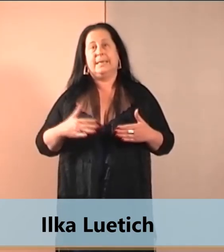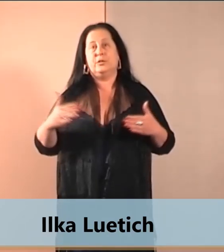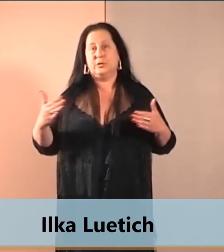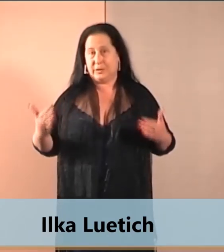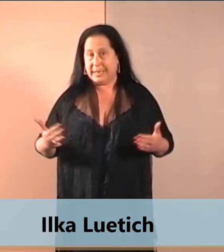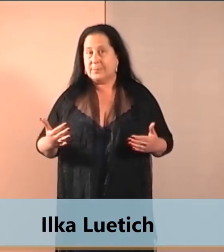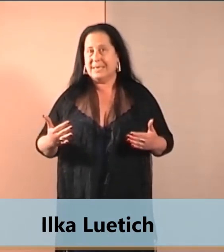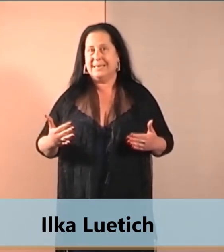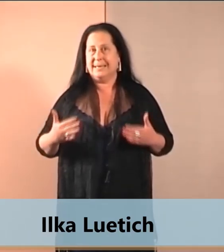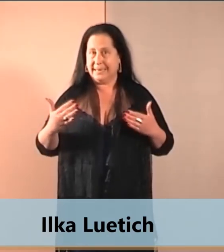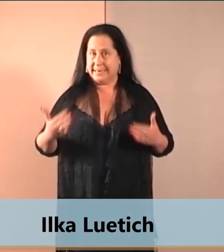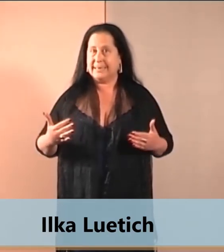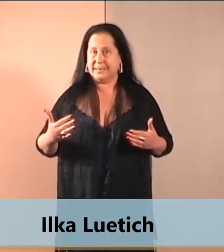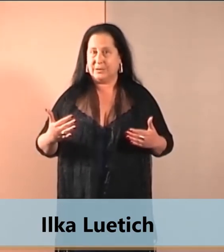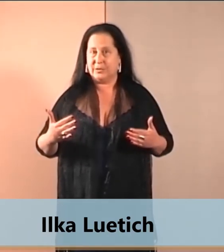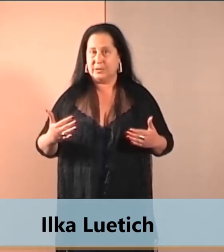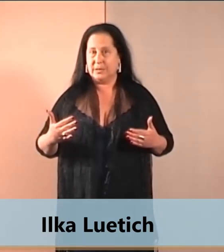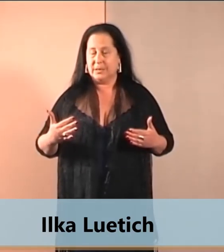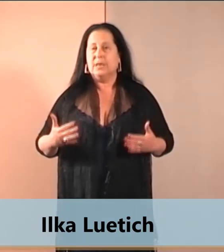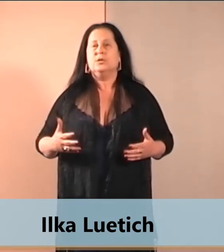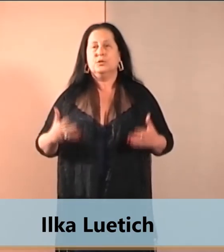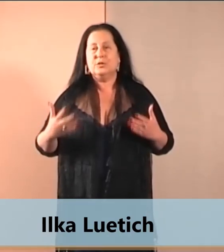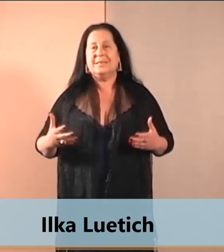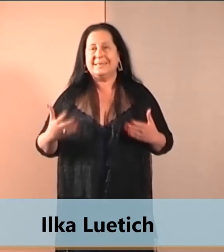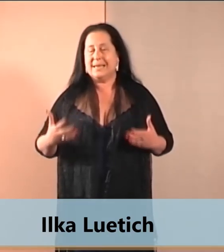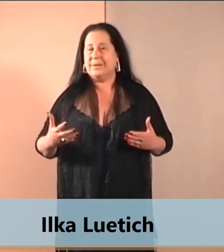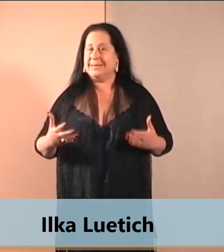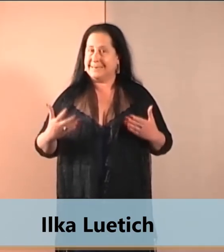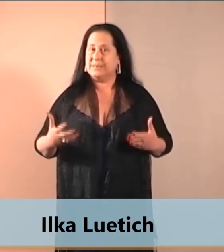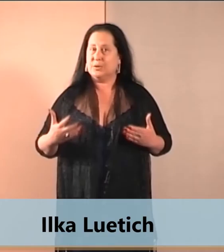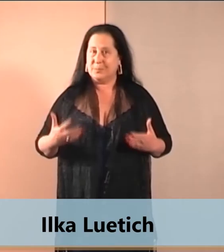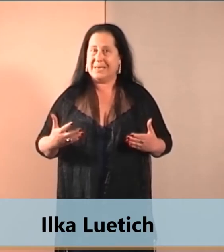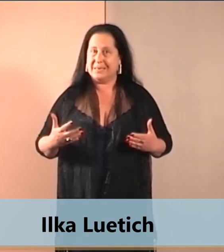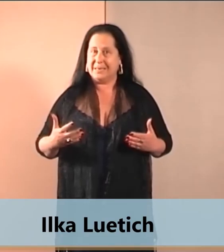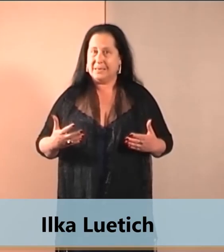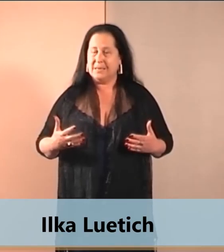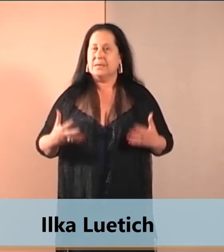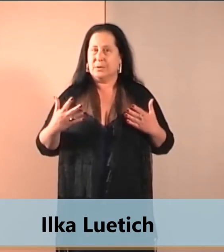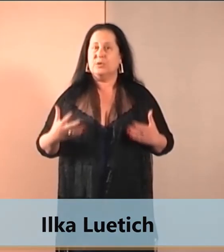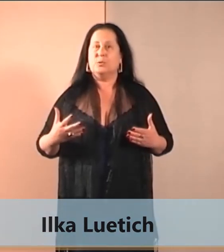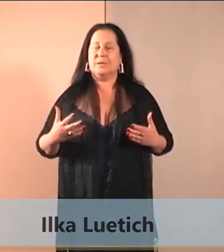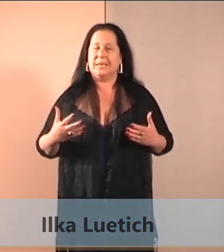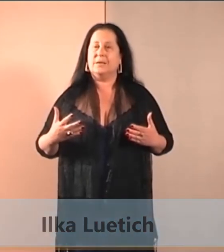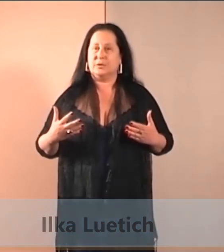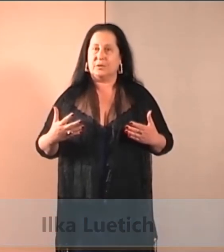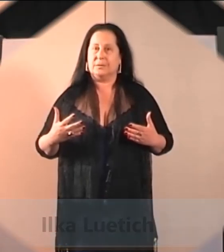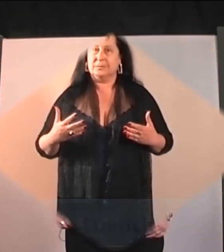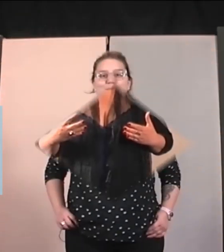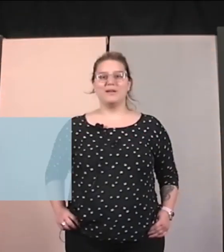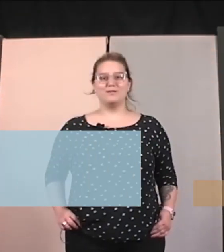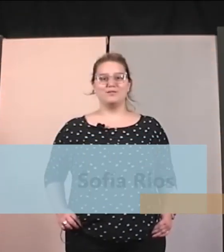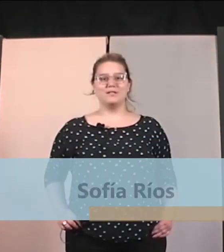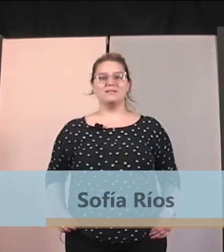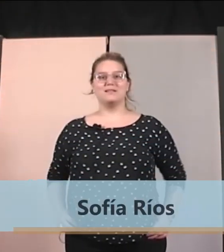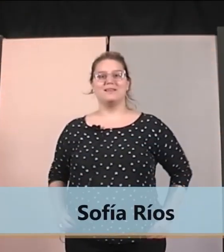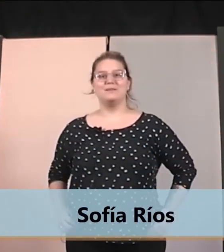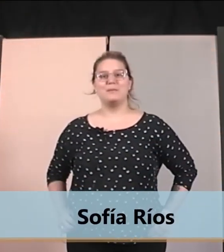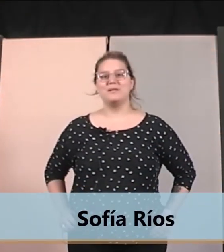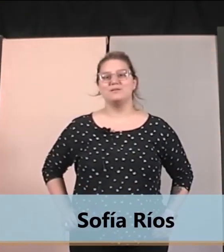estos 3.000 escritos? ¿Dónde estaba el Santo Padre cuando ocurría el horror? Muy buenas noches Bienvenidos